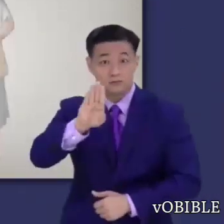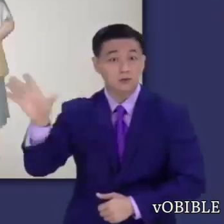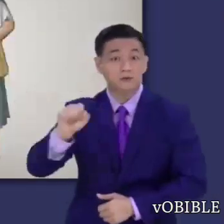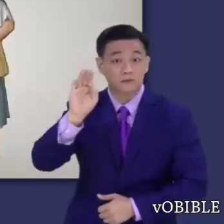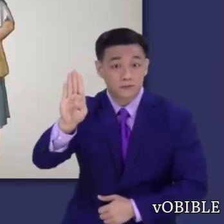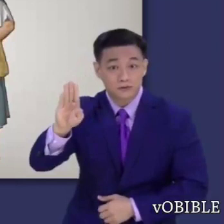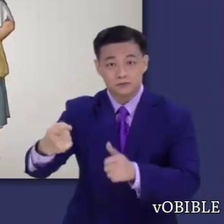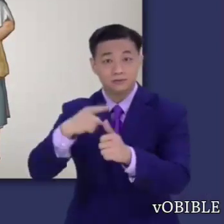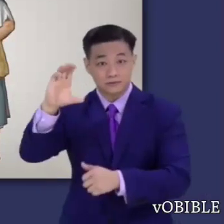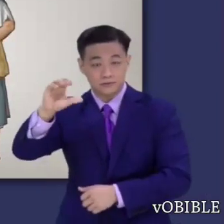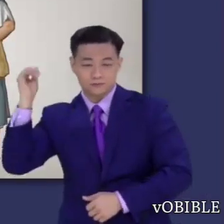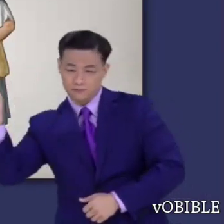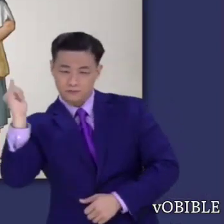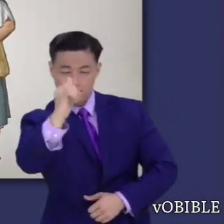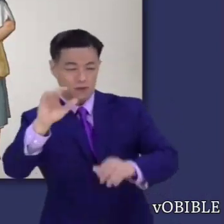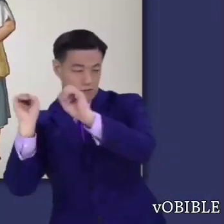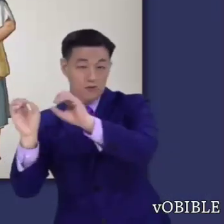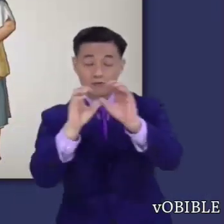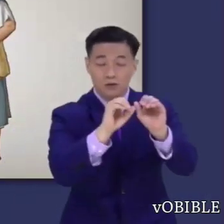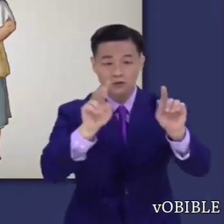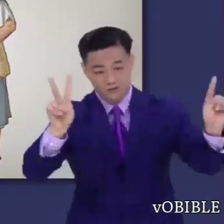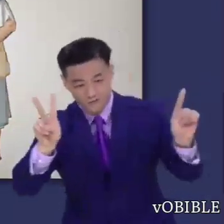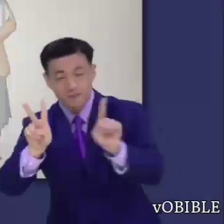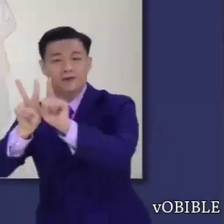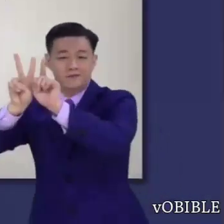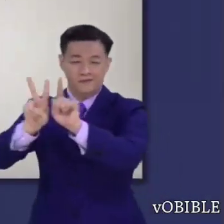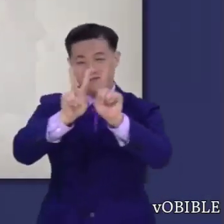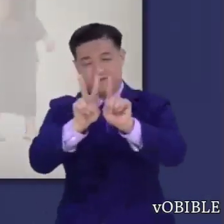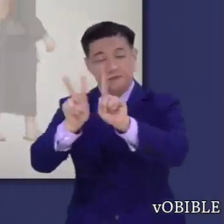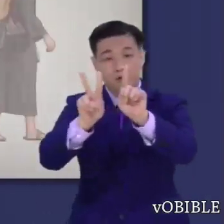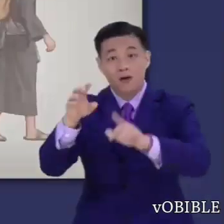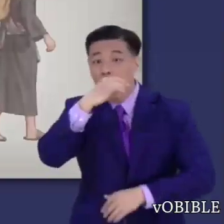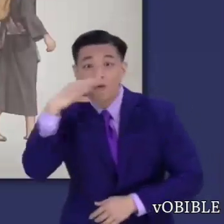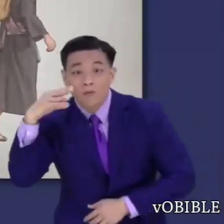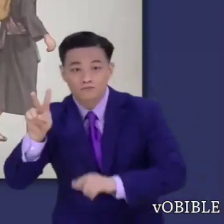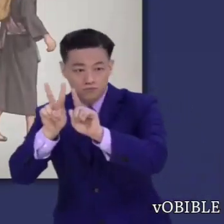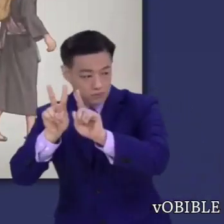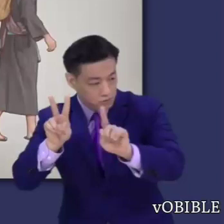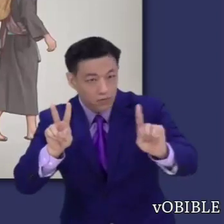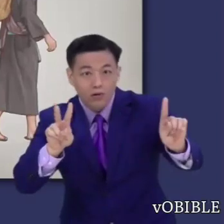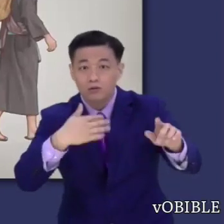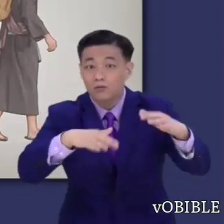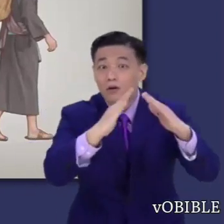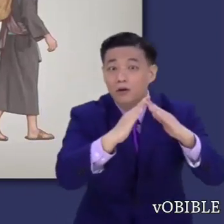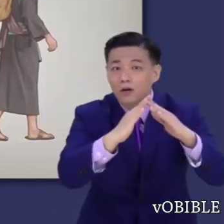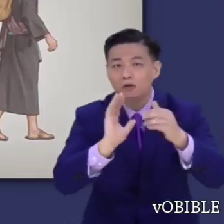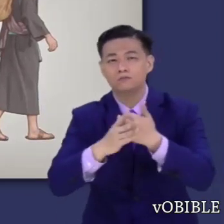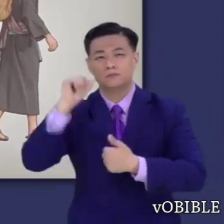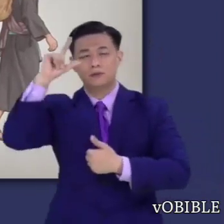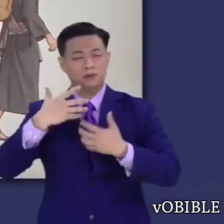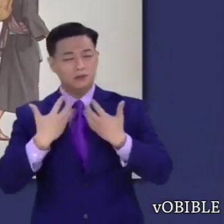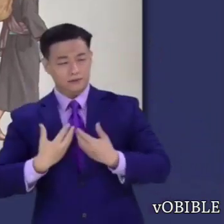程时，马可曾陪伴保罗和巴拿巴一小段时间， 但令保罗失望的是，马可